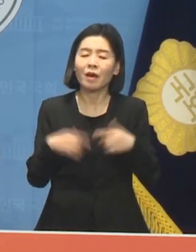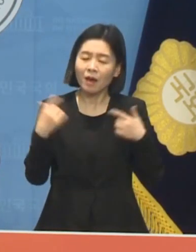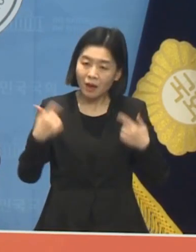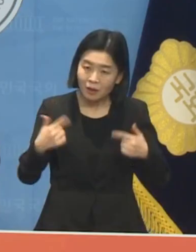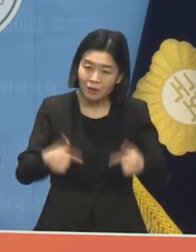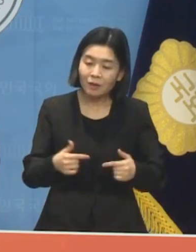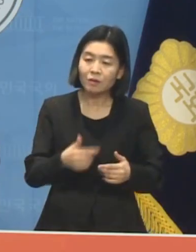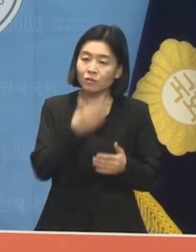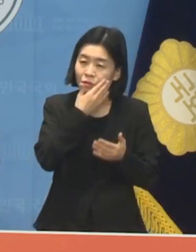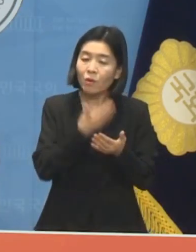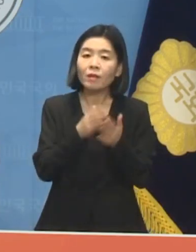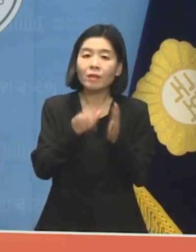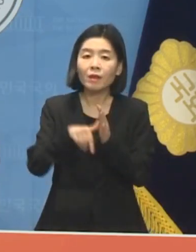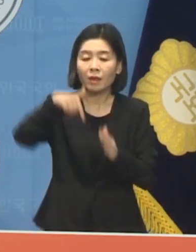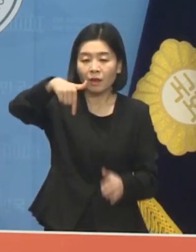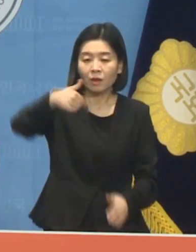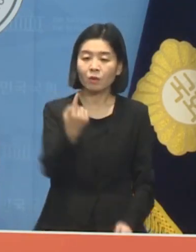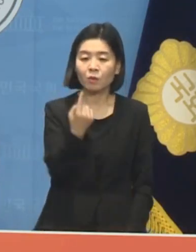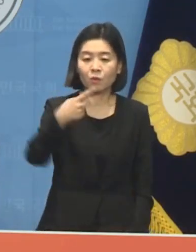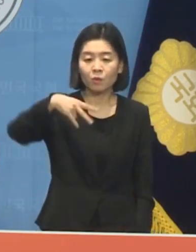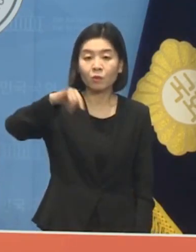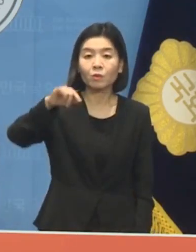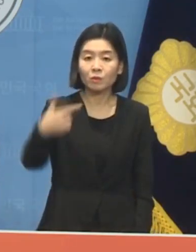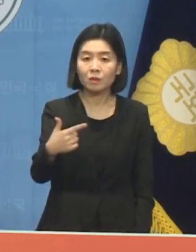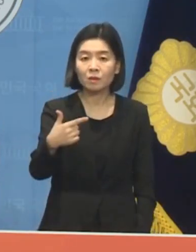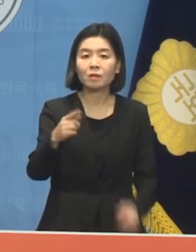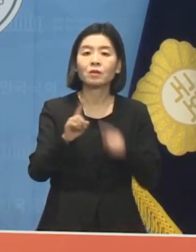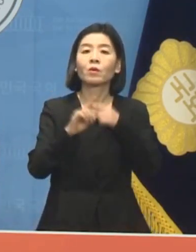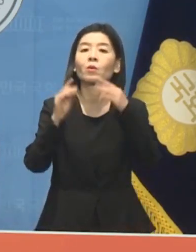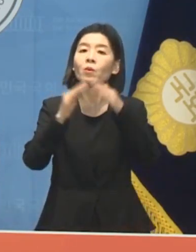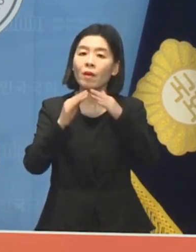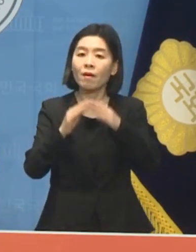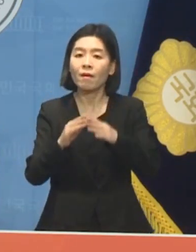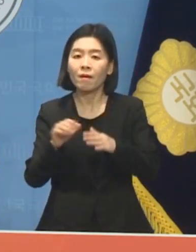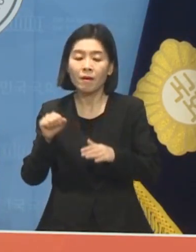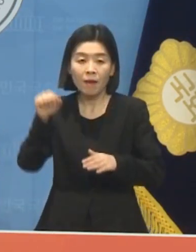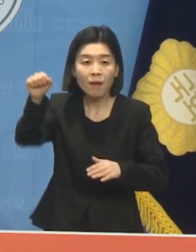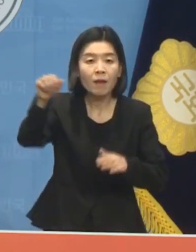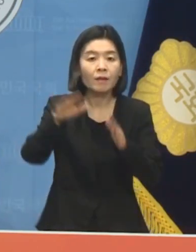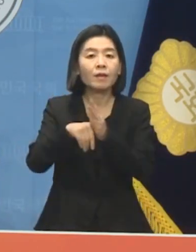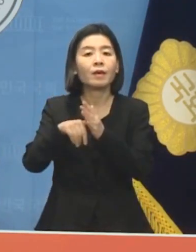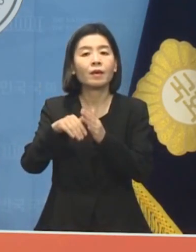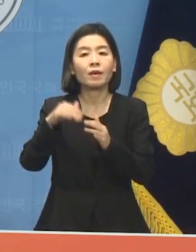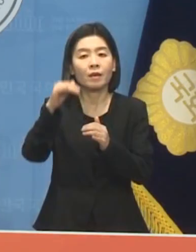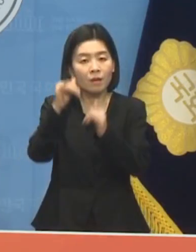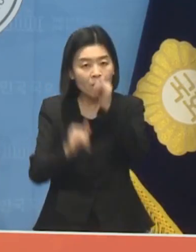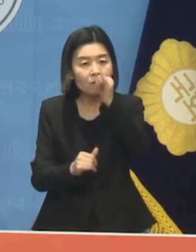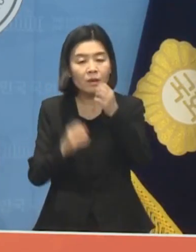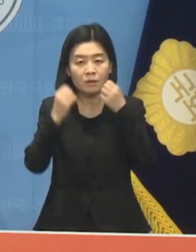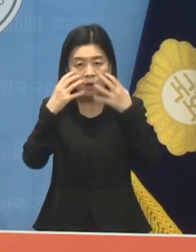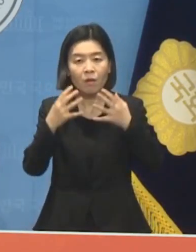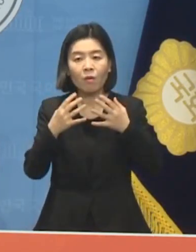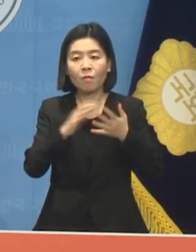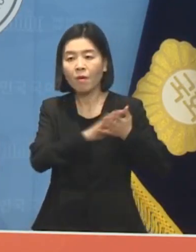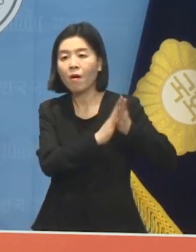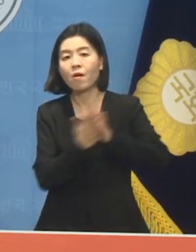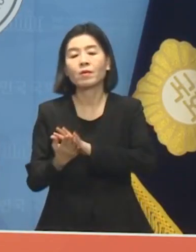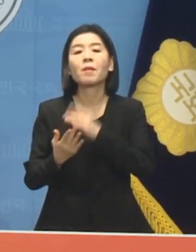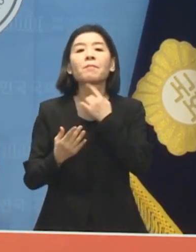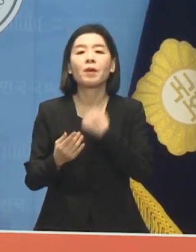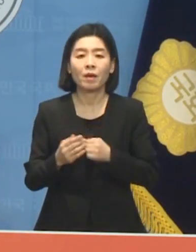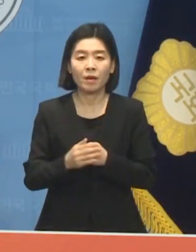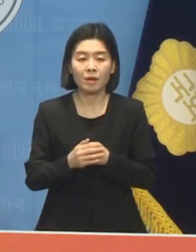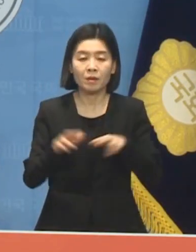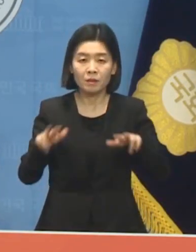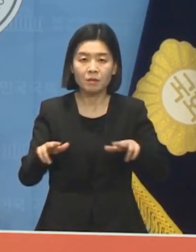순간에 고신교회가 나섰을 때 역사가 일어나고 바뀌었습니다. 지금 고신교회에서